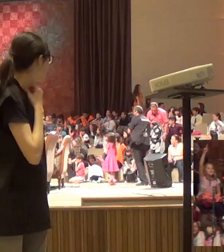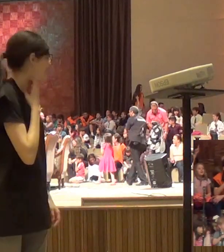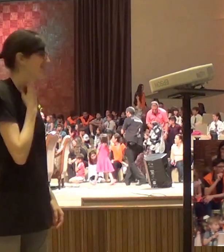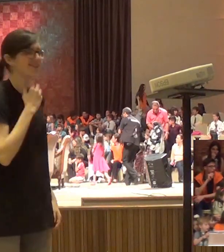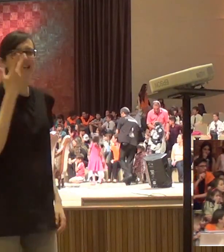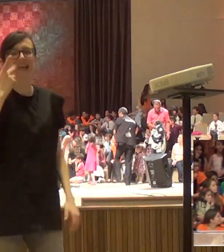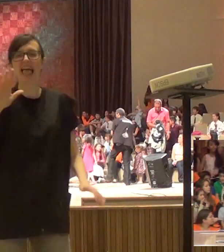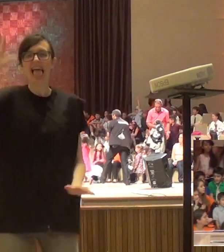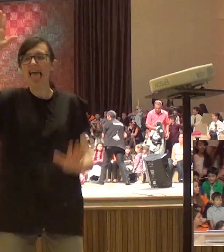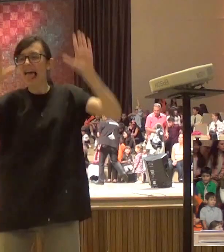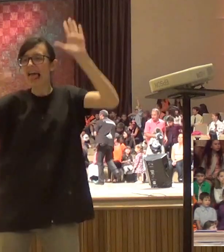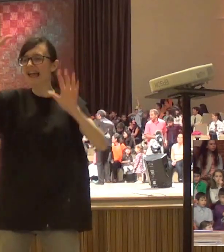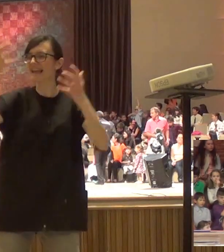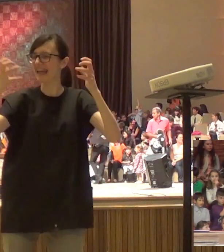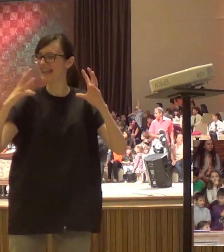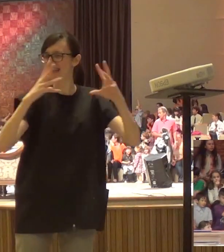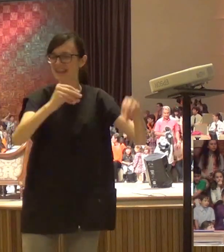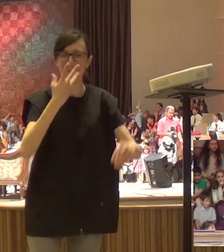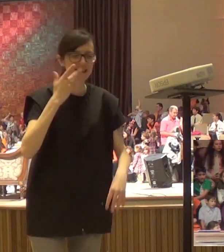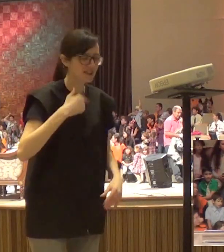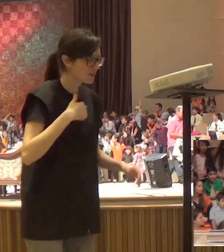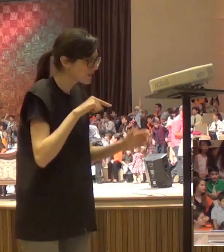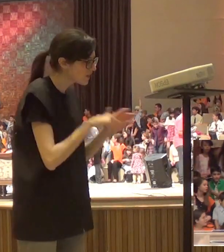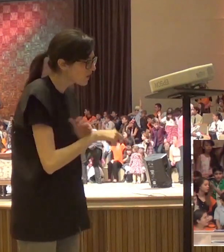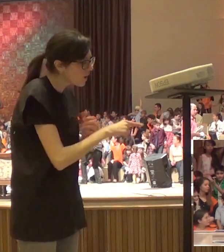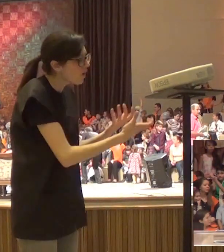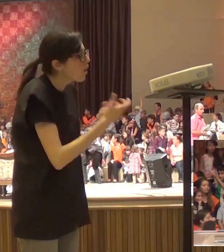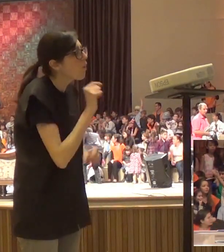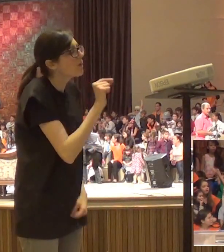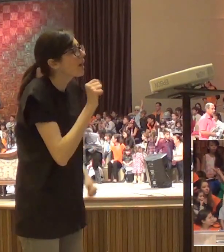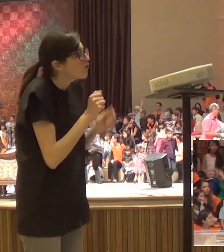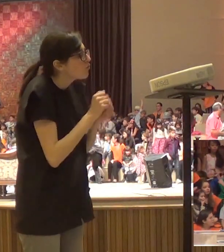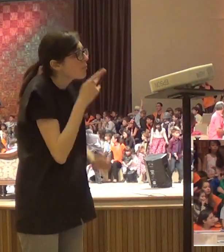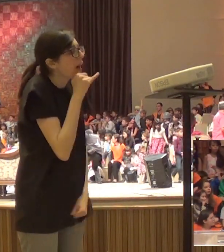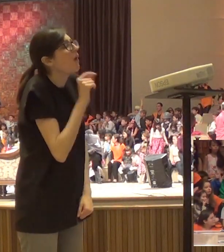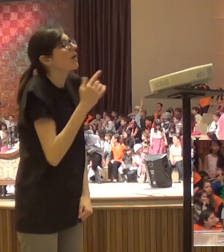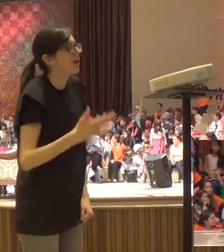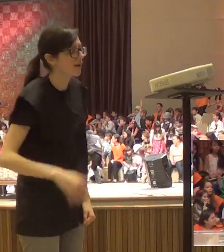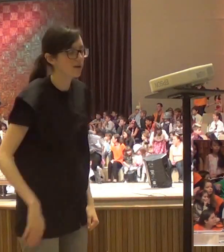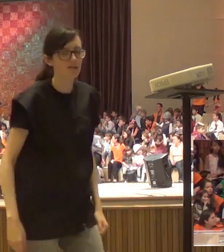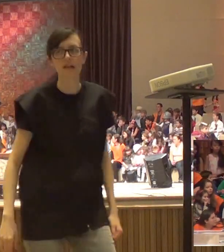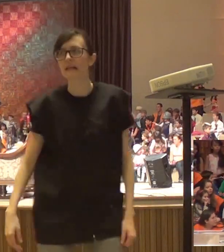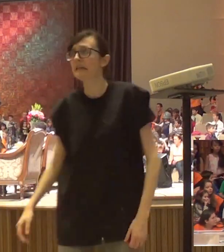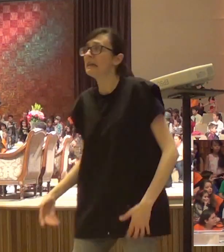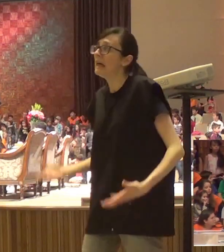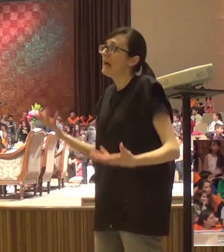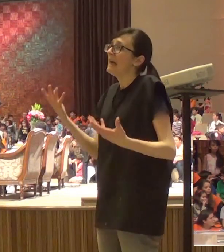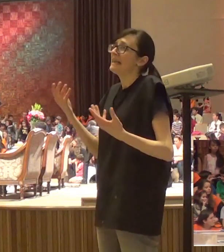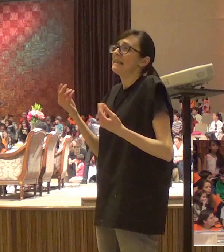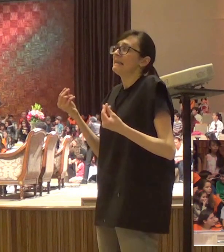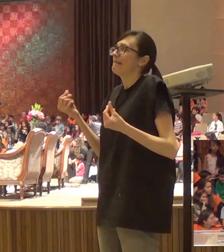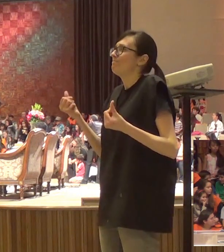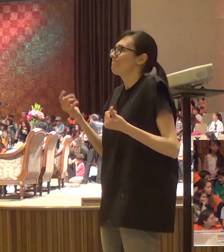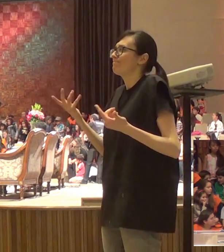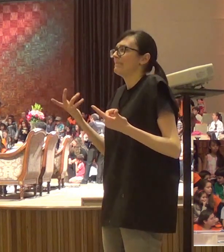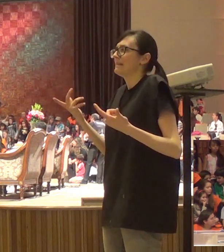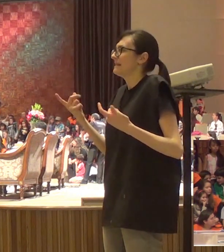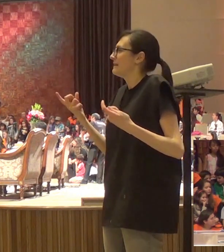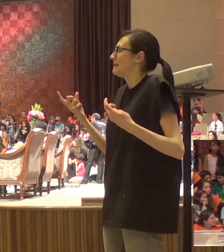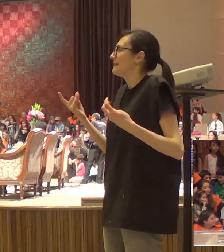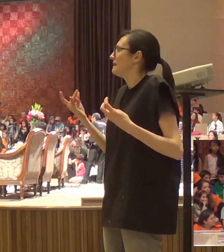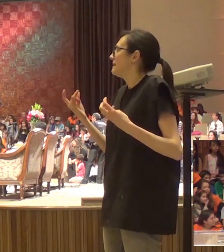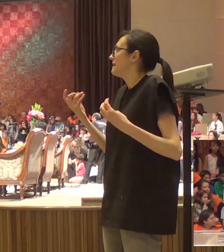pequenininho aqui. Como é que o seu nome? Seu nominho. Vincenzo. Vincenzo, fala uma coisa que você queria fazer com o papai.